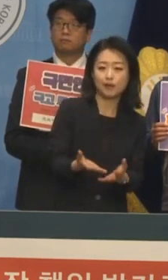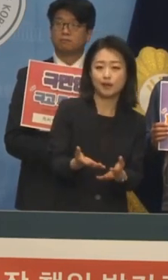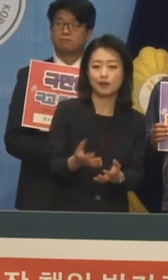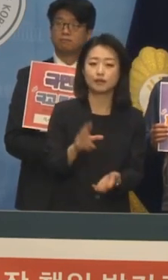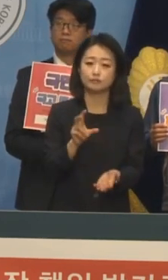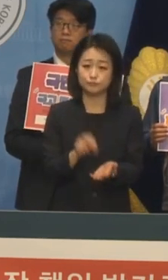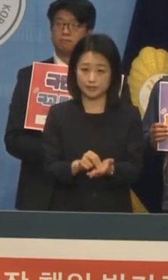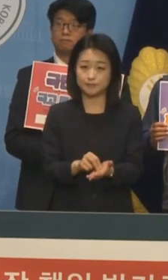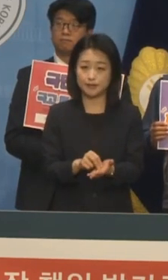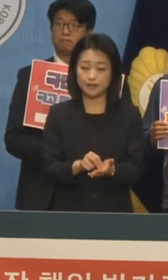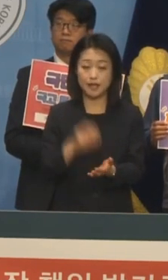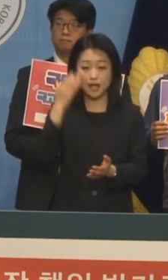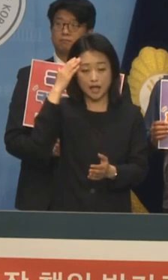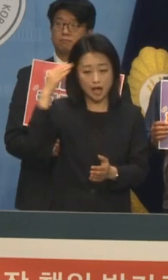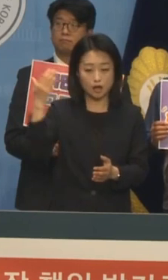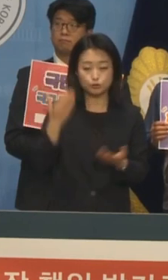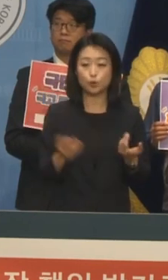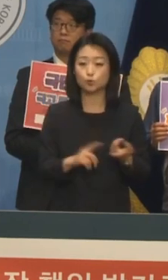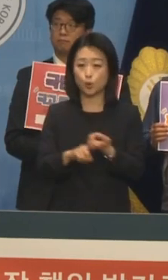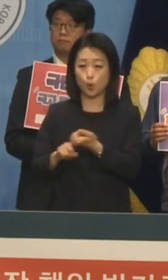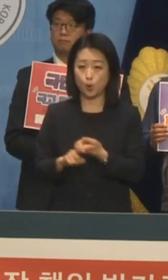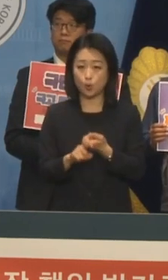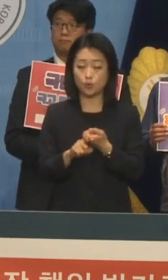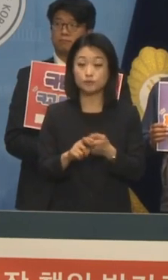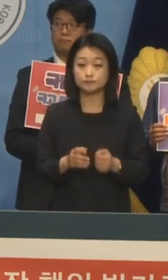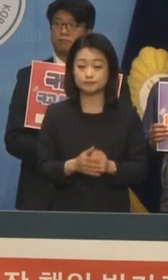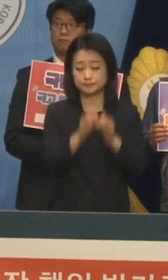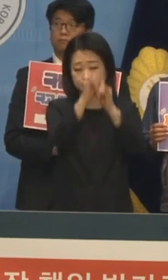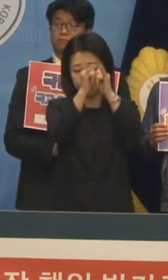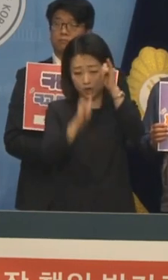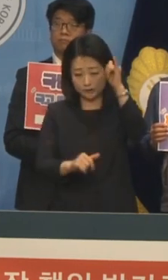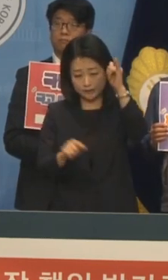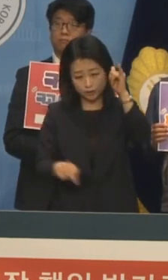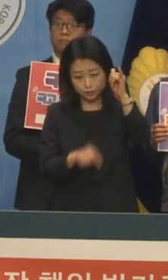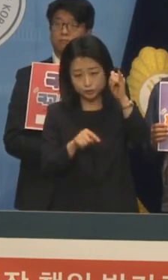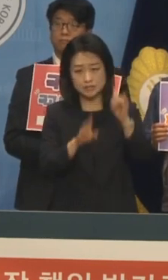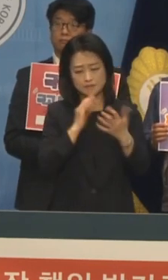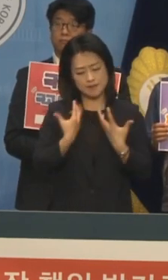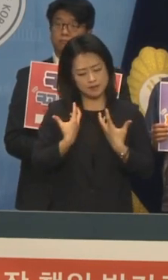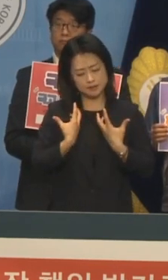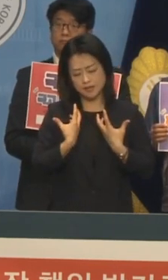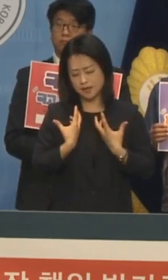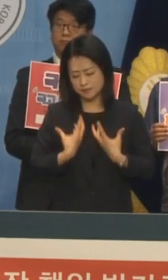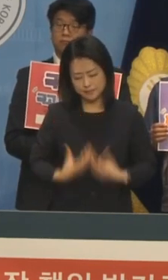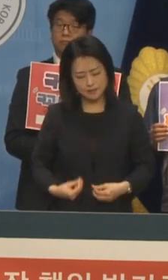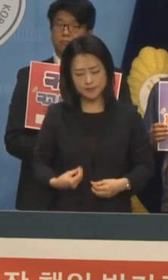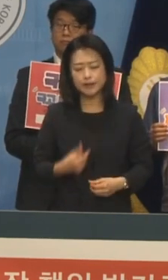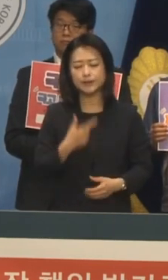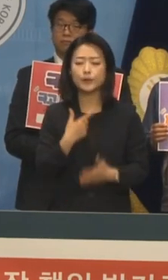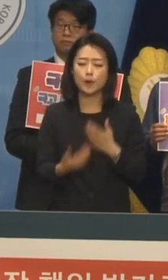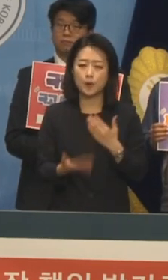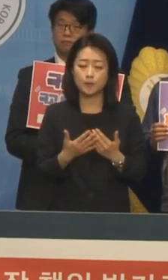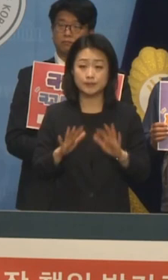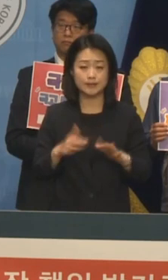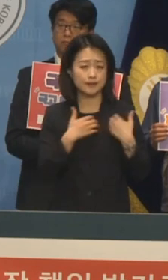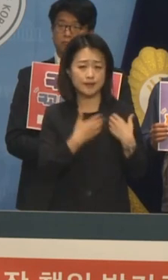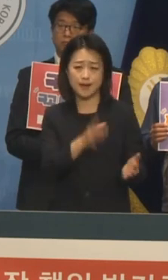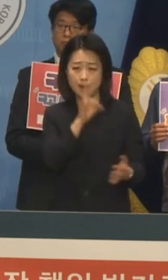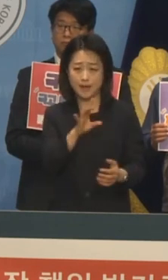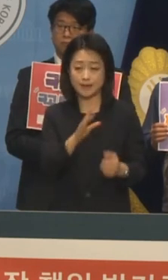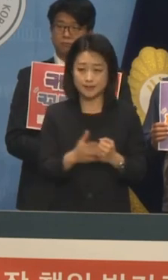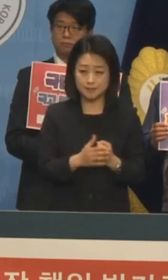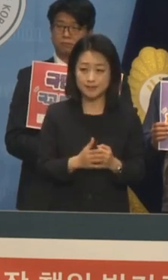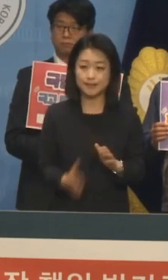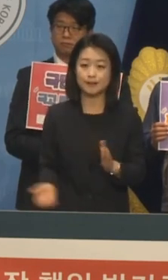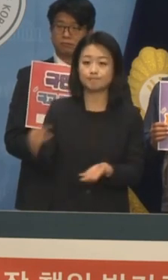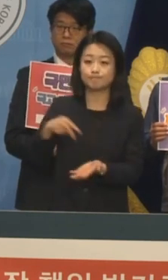말았습니다. 한국노총은 우리나라 의정 역사상 이렇게 참담한 순간을 두고 좌시할 수 없어 이렇게